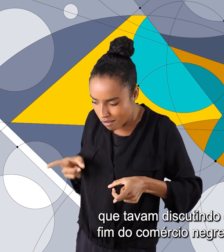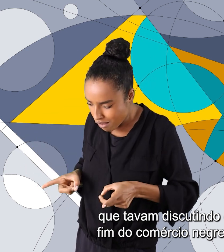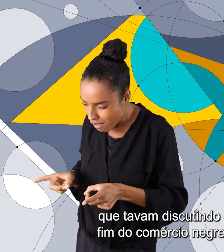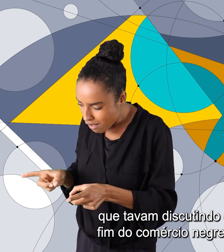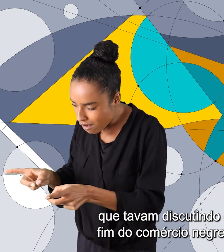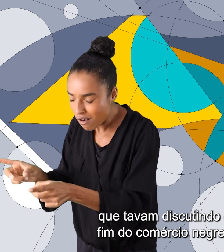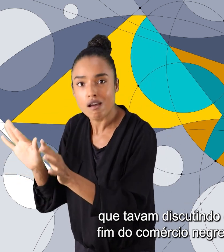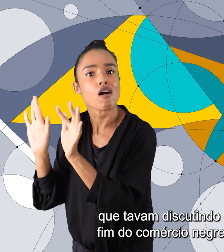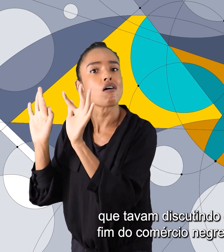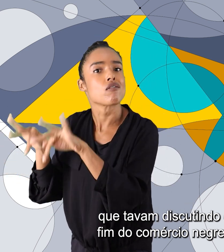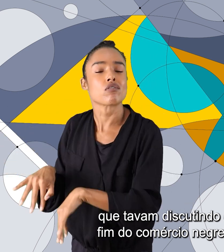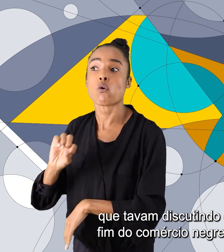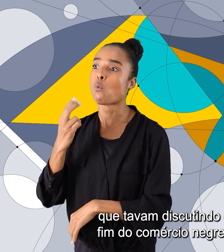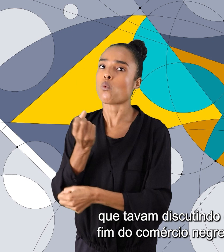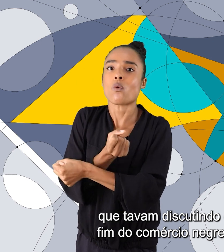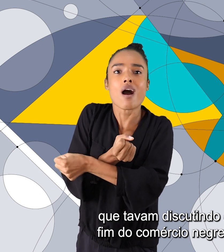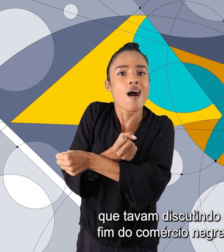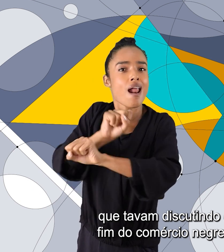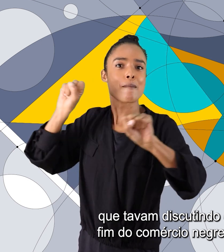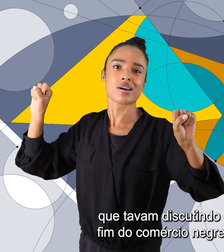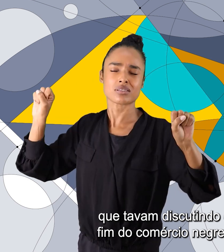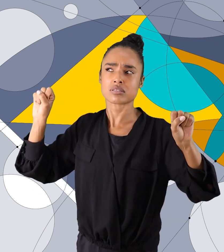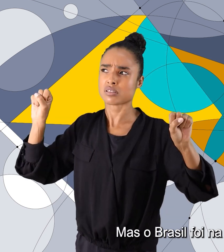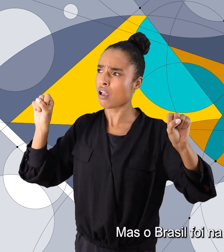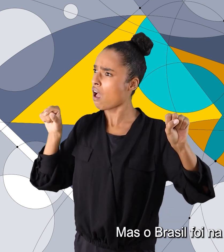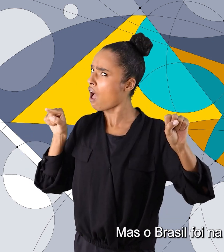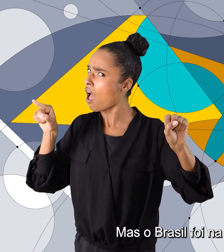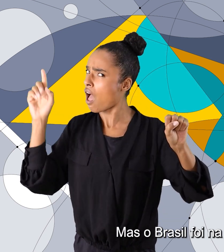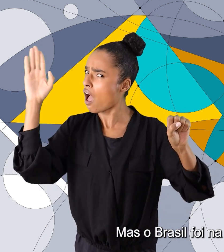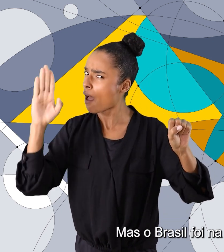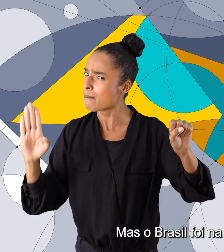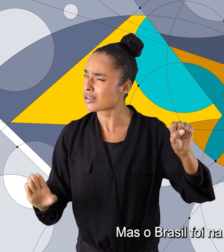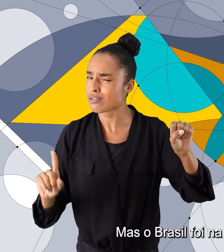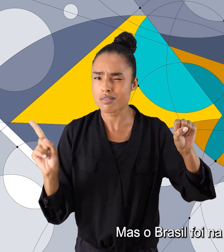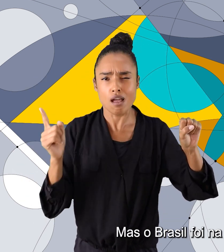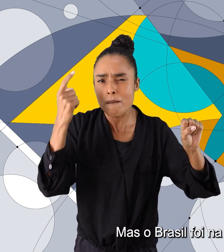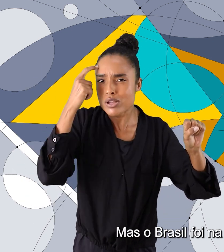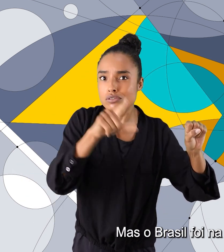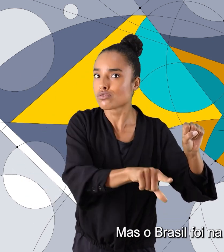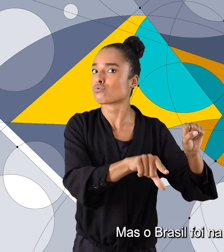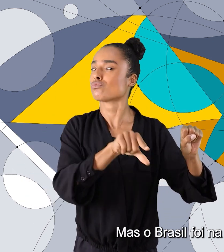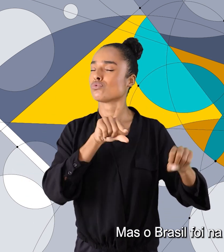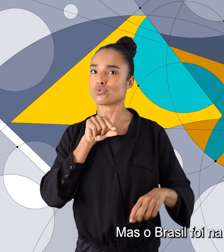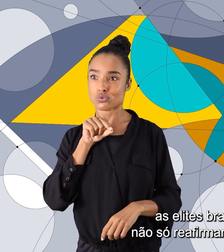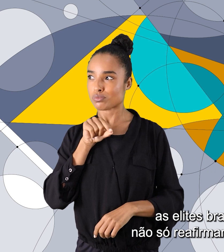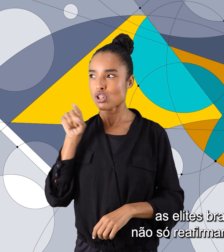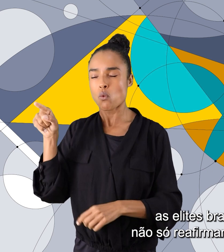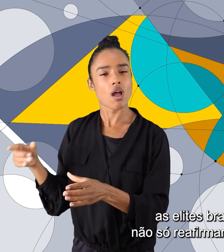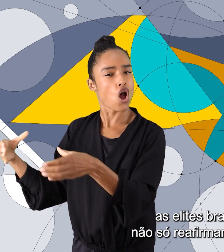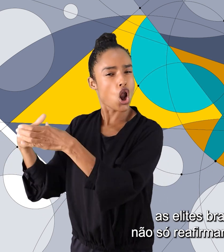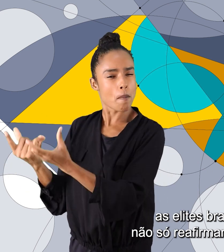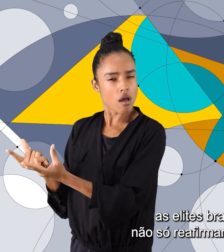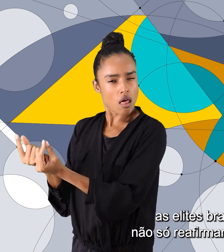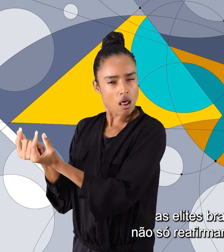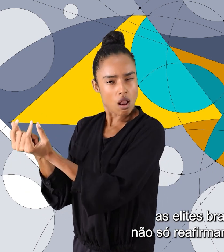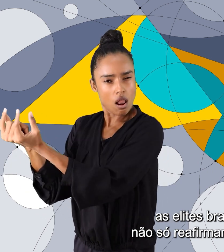fim do comércio negreiro ou a abolição. Mas o Brasil foi na outra direção. As